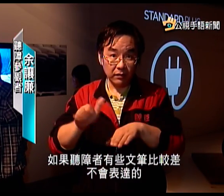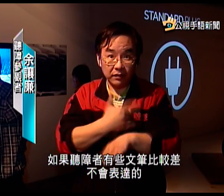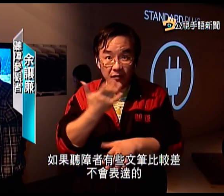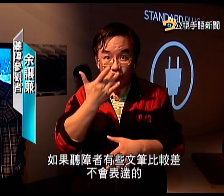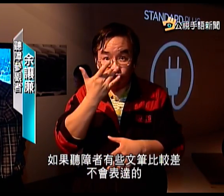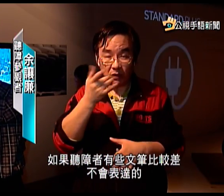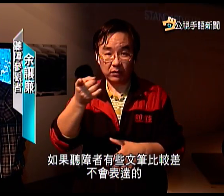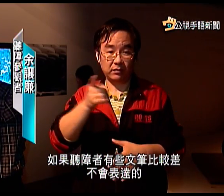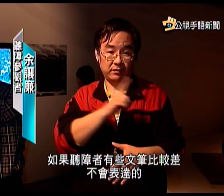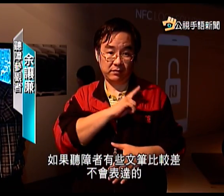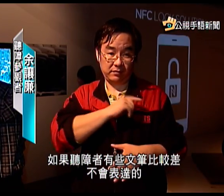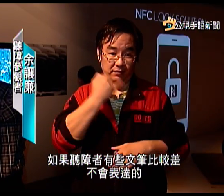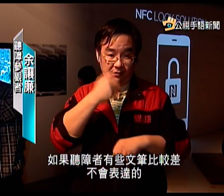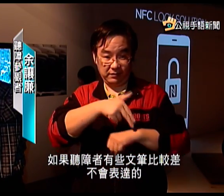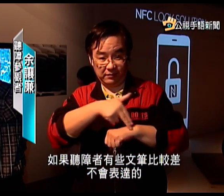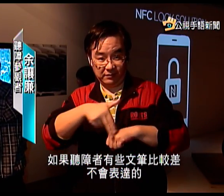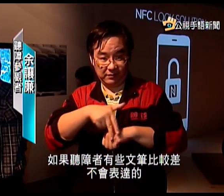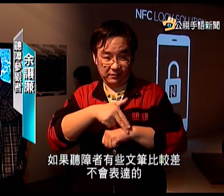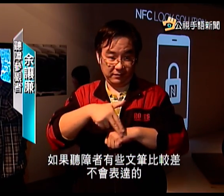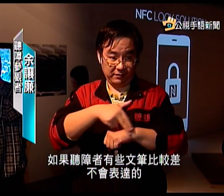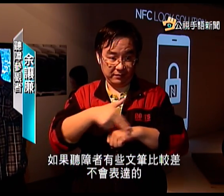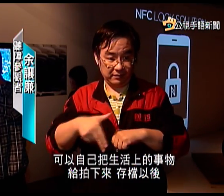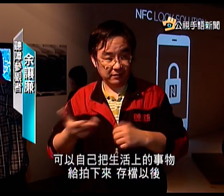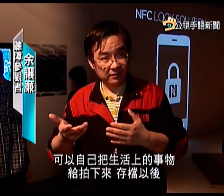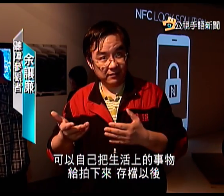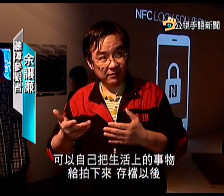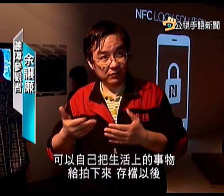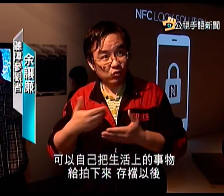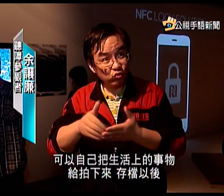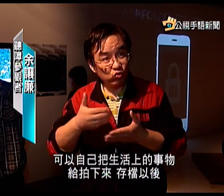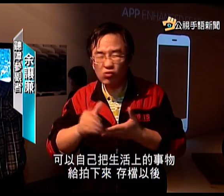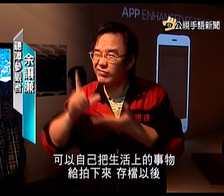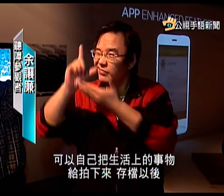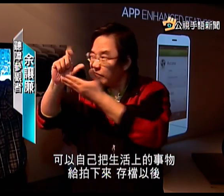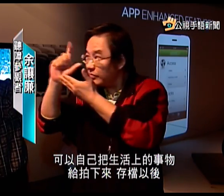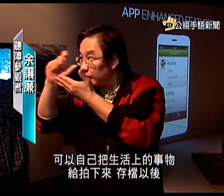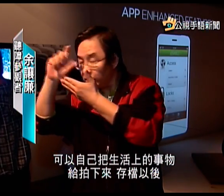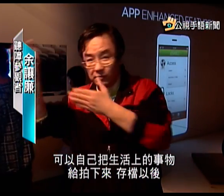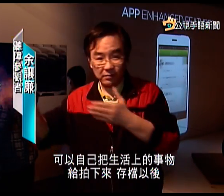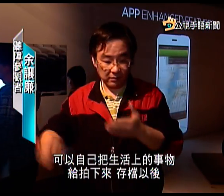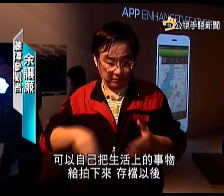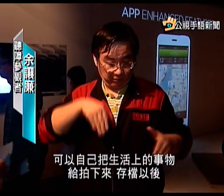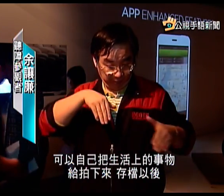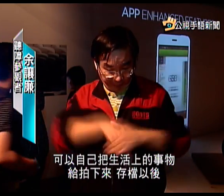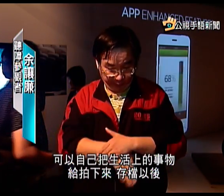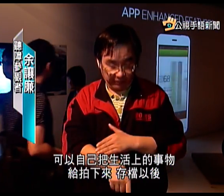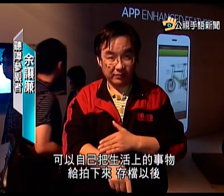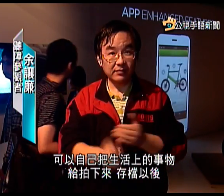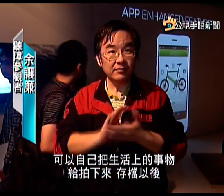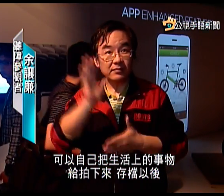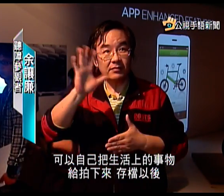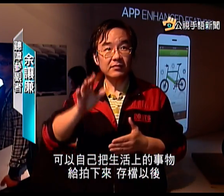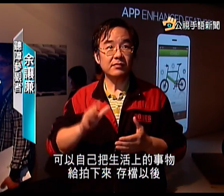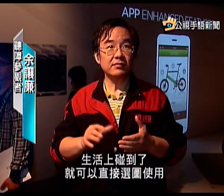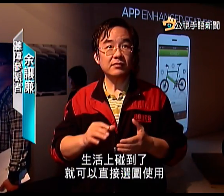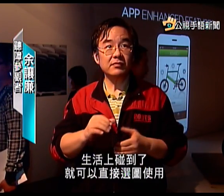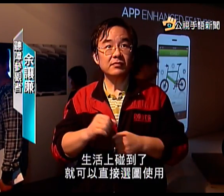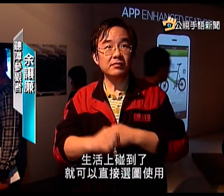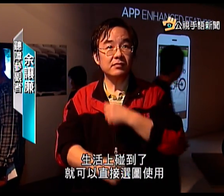笔比较差，不太会表达的，可以自己把生活上的事物给拍下来，存档以后，生活上碰到了就可